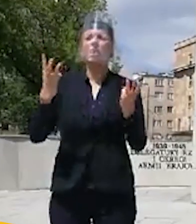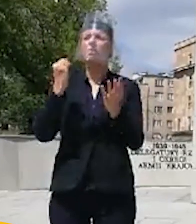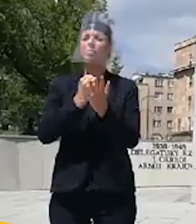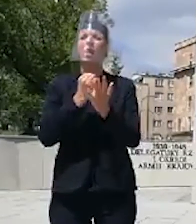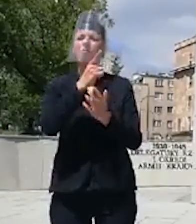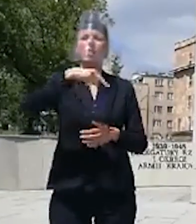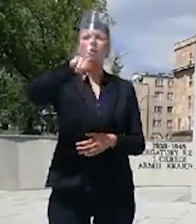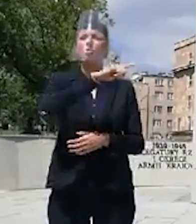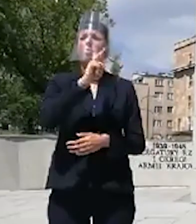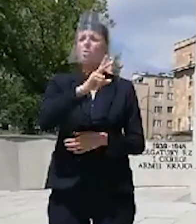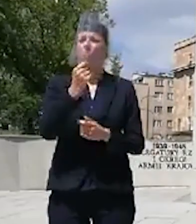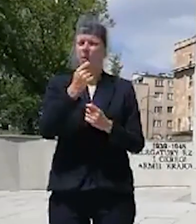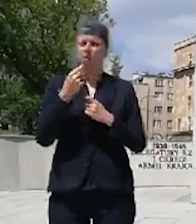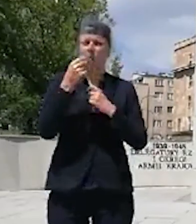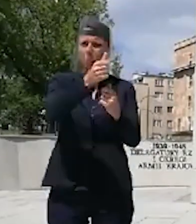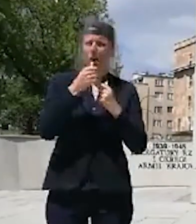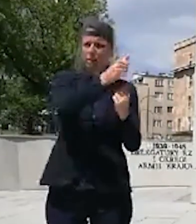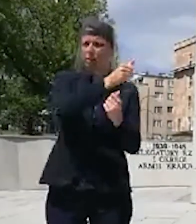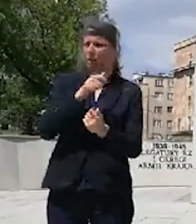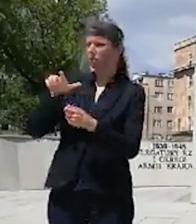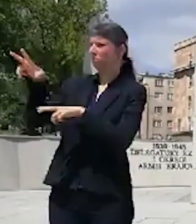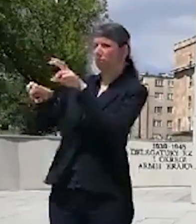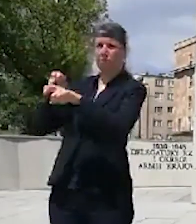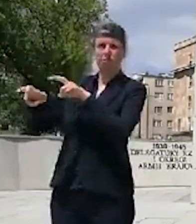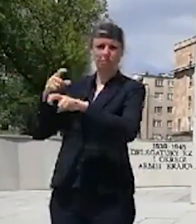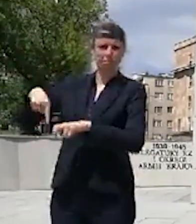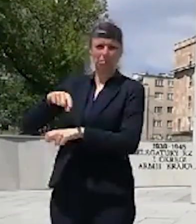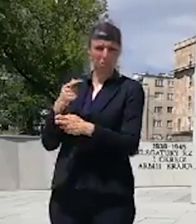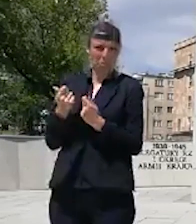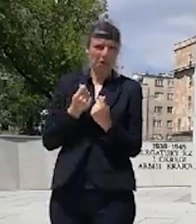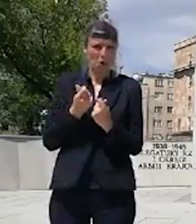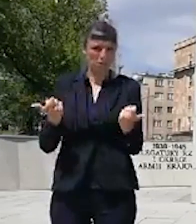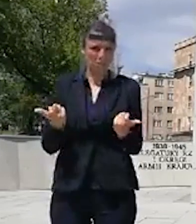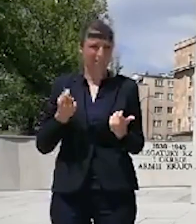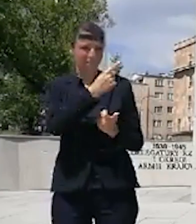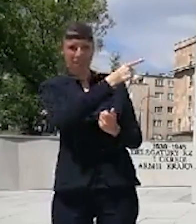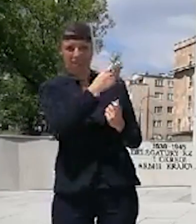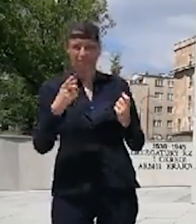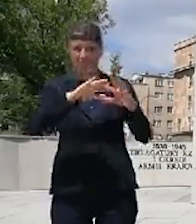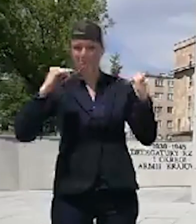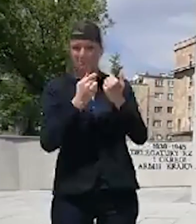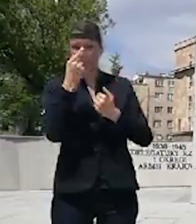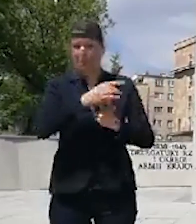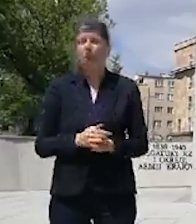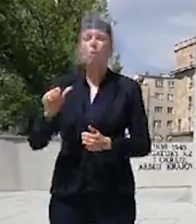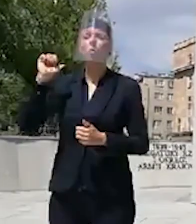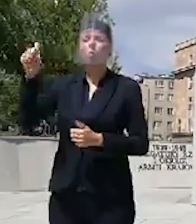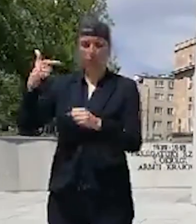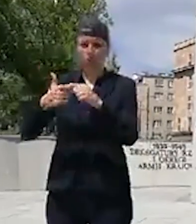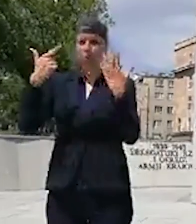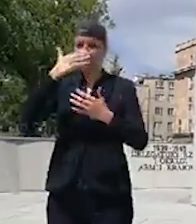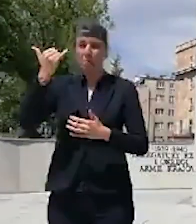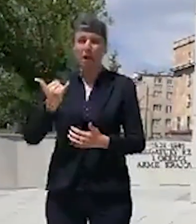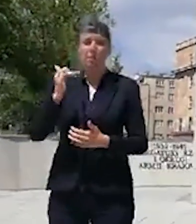pobierają nasze pieniądze za te rzeczy, które wyprawiają za tymi czcigodnymi murami. Otóż jutro, 27 maja,